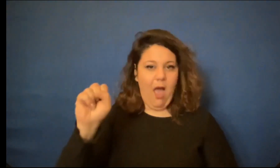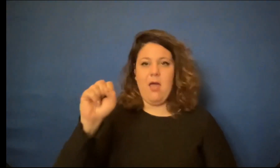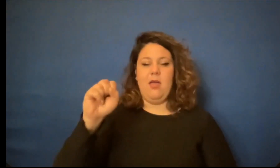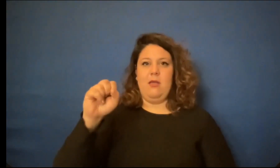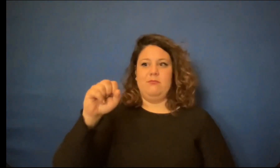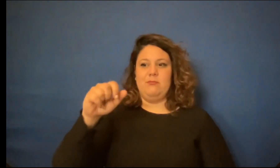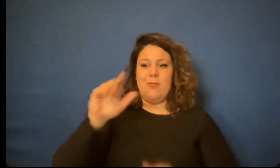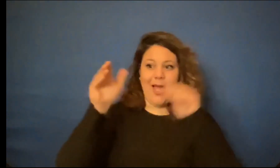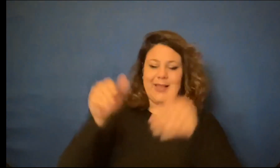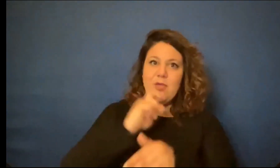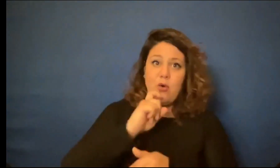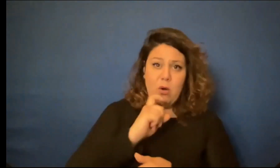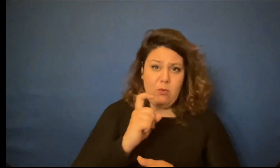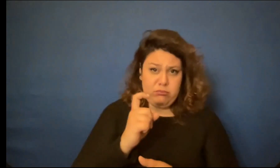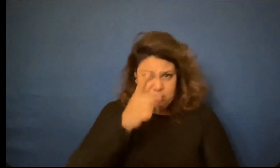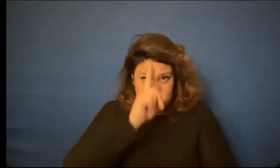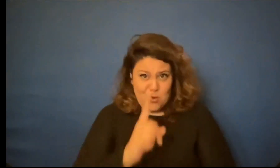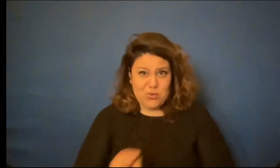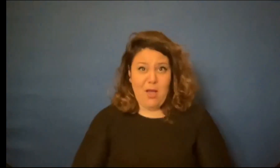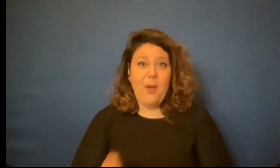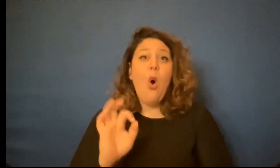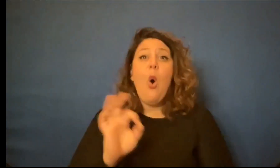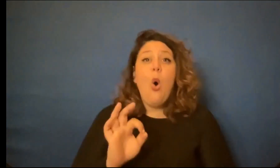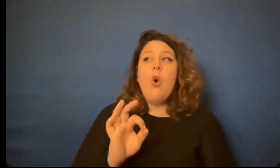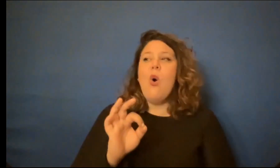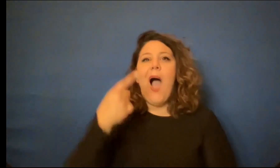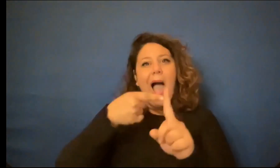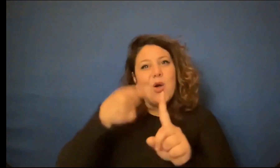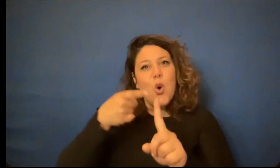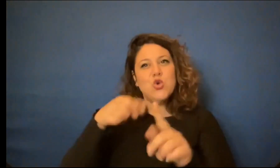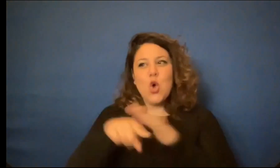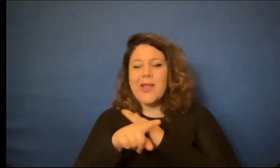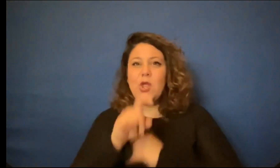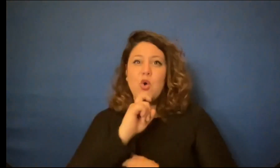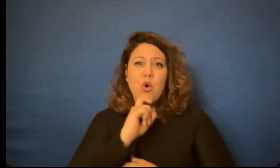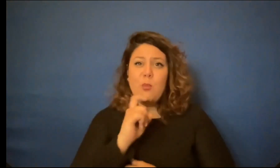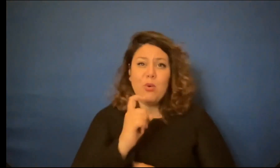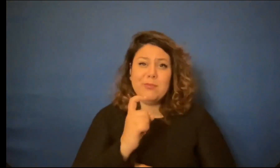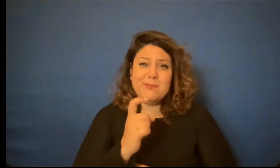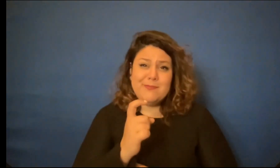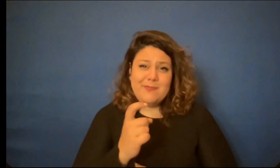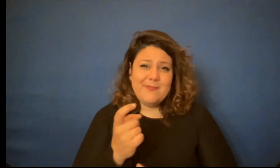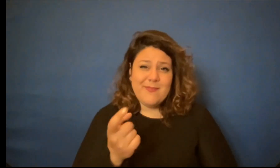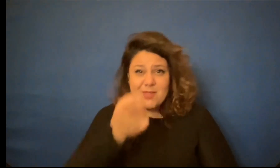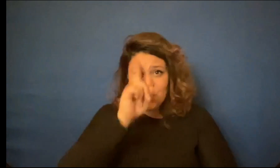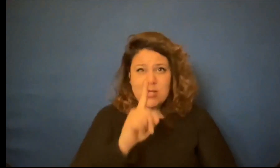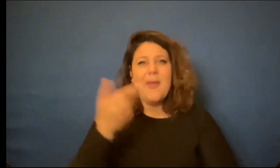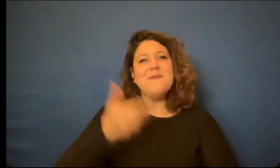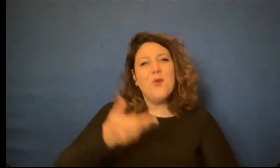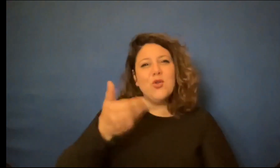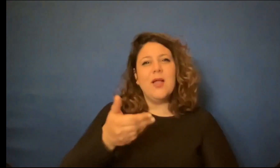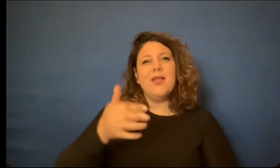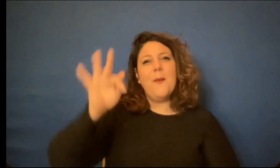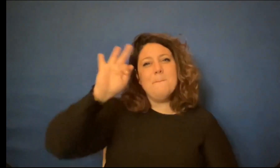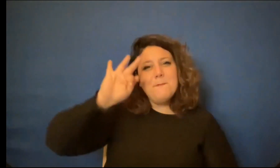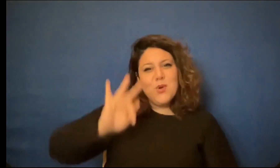tratar, bueno, a nivel profesional de un acoso. Yo creo que es importantísima la necesidad de profesionales